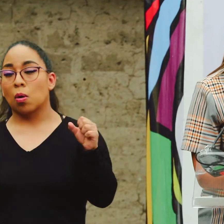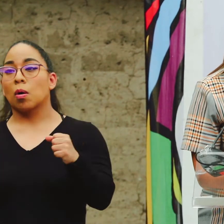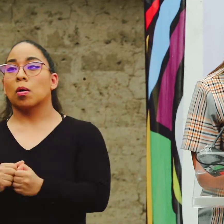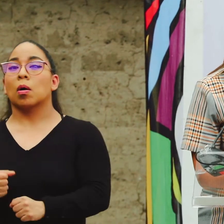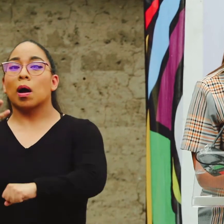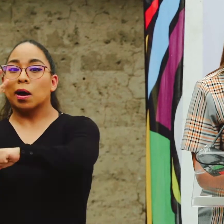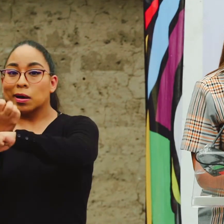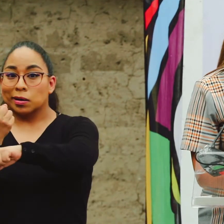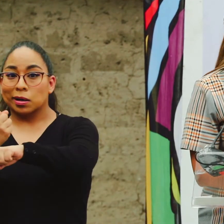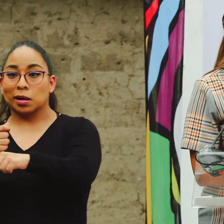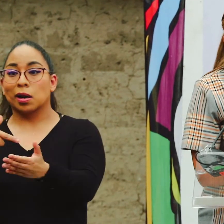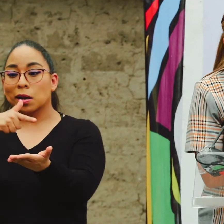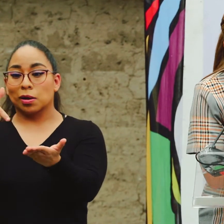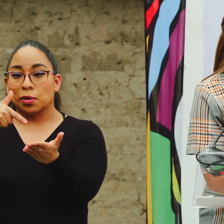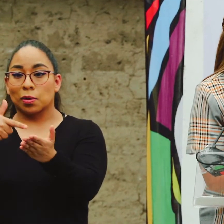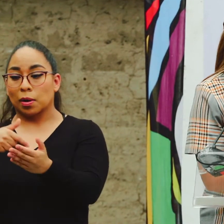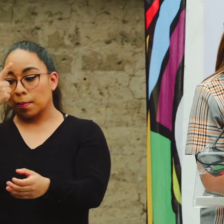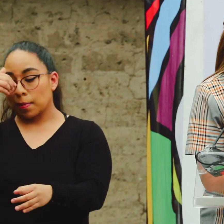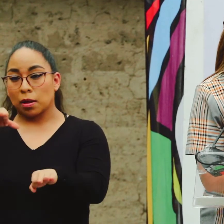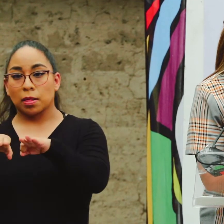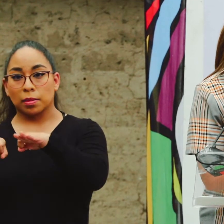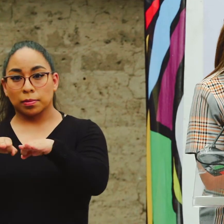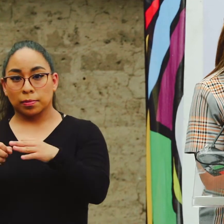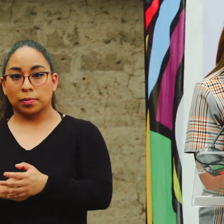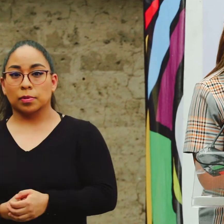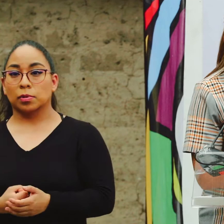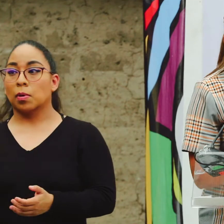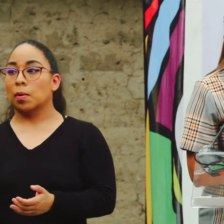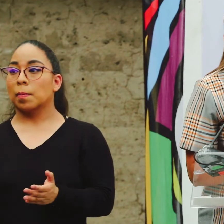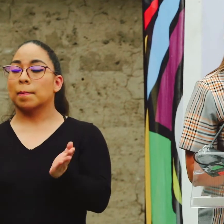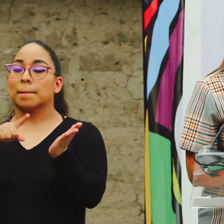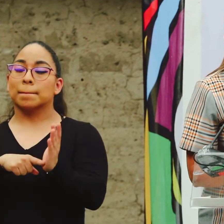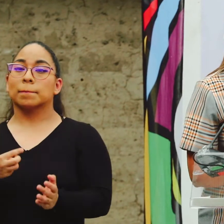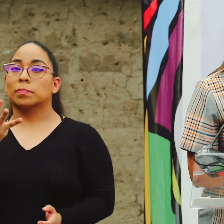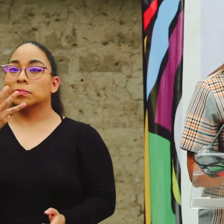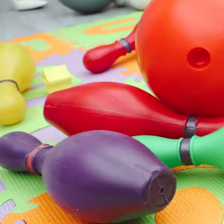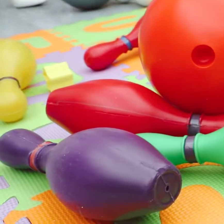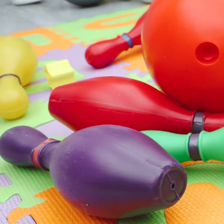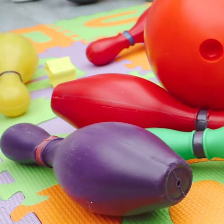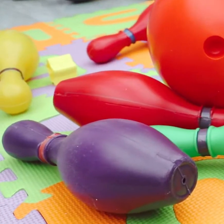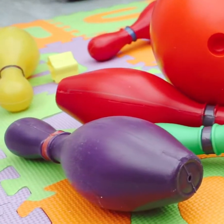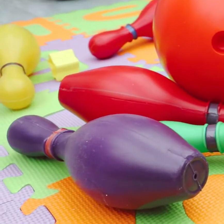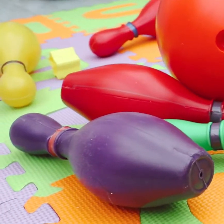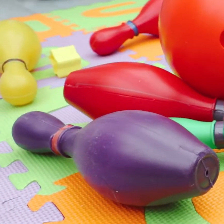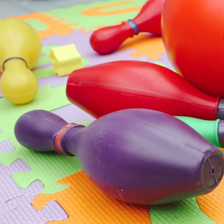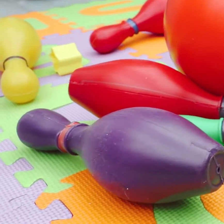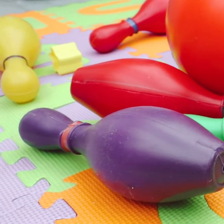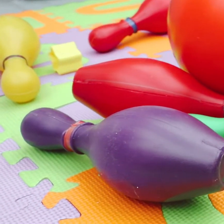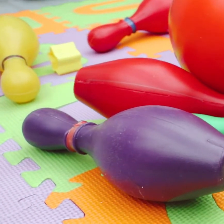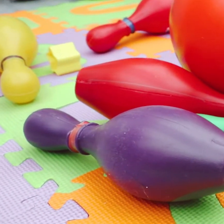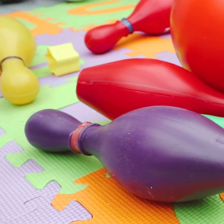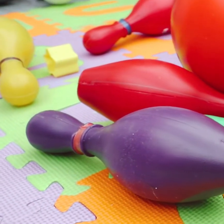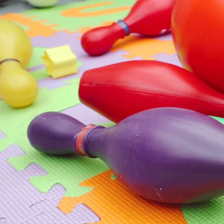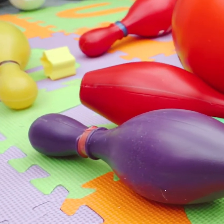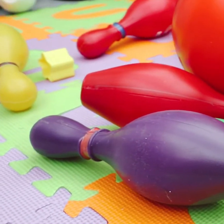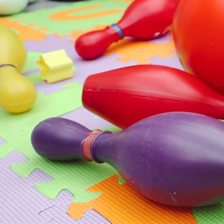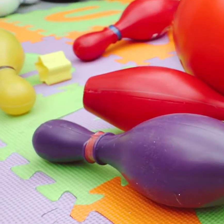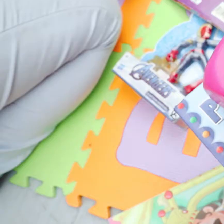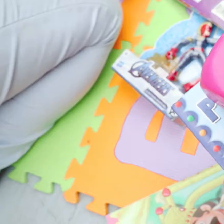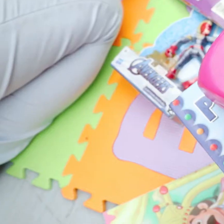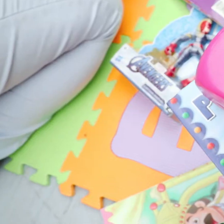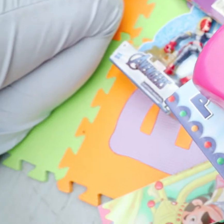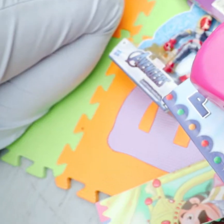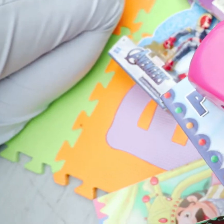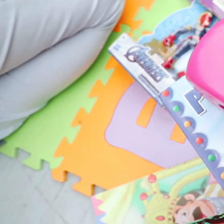en el que van a trabajar, así como 1.300 pesos a 500, nuestro objetivo en esta primera